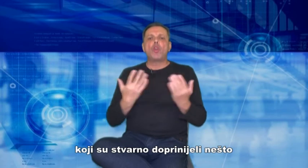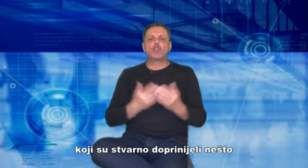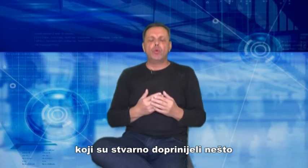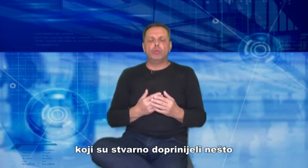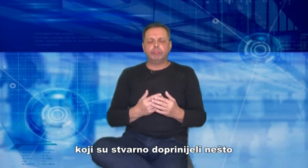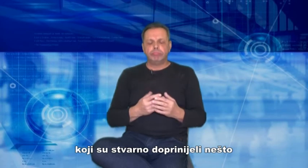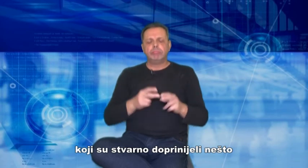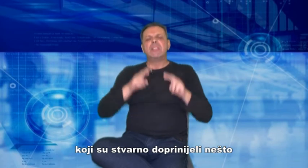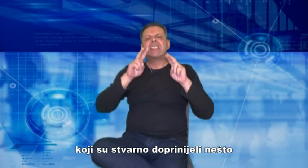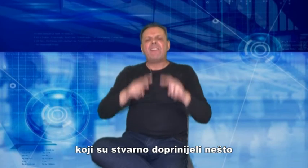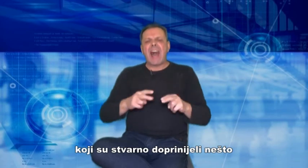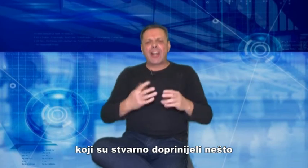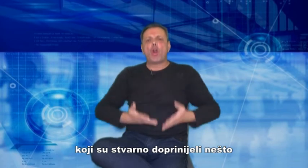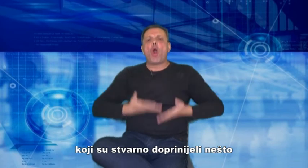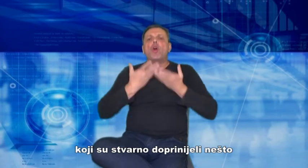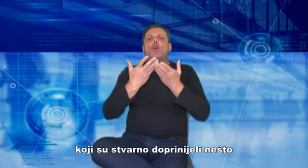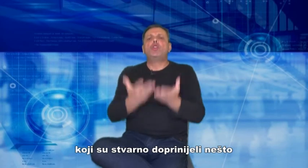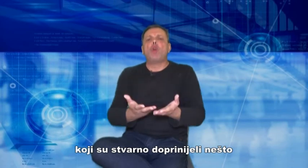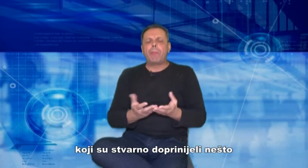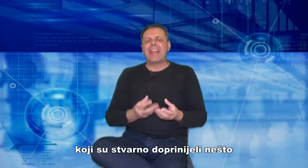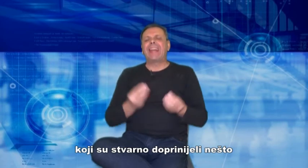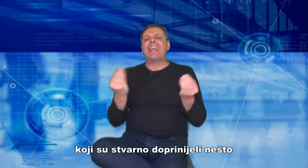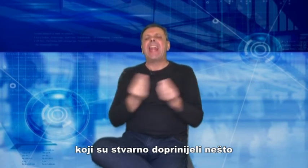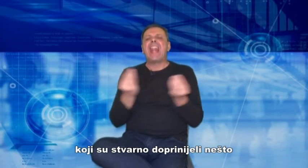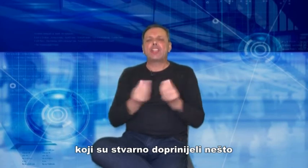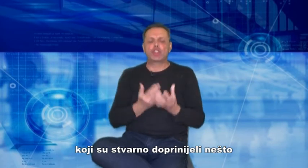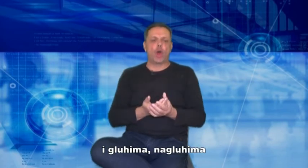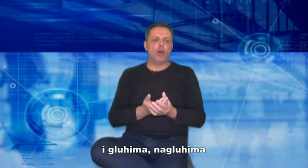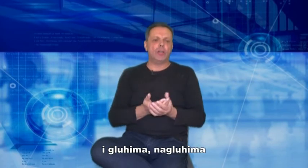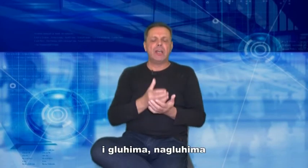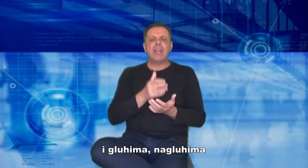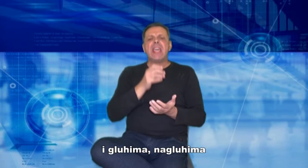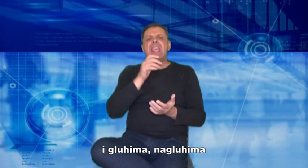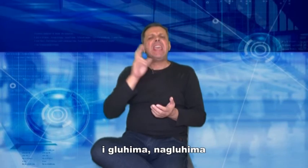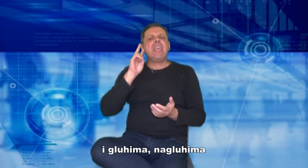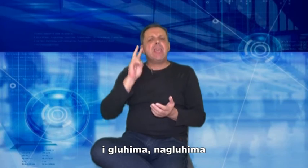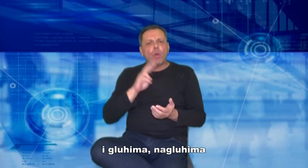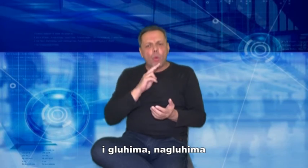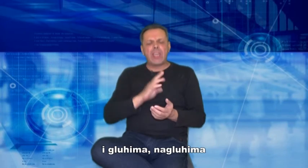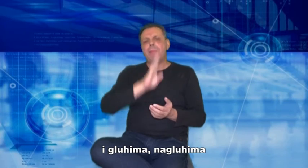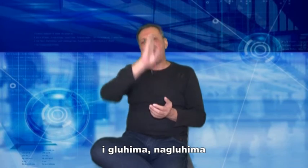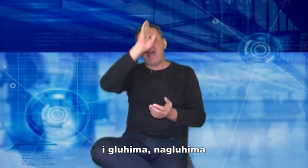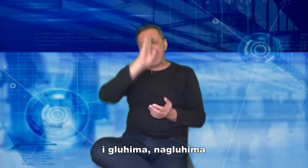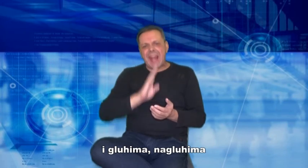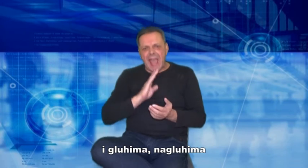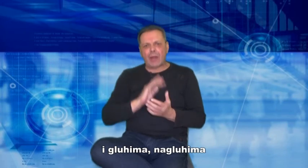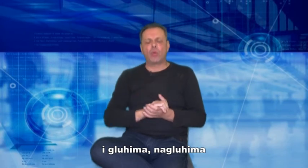su stvarno doprinijeli nešto i gluhima,